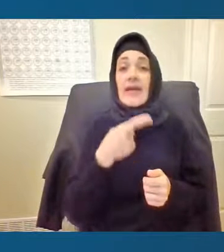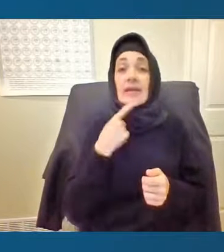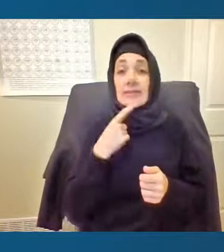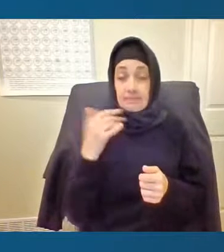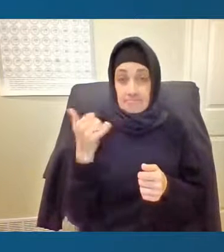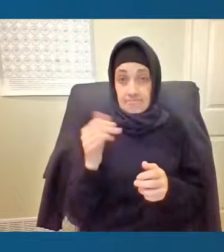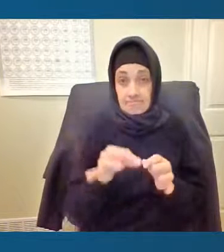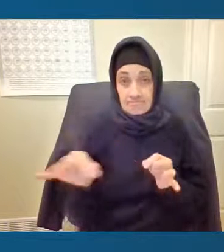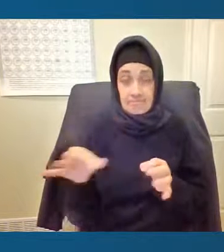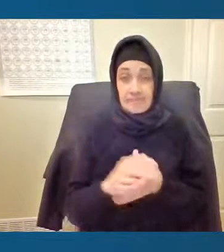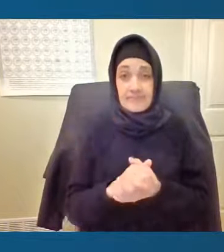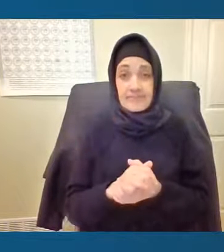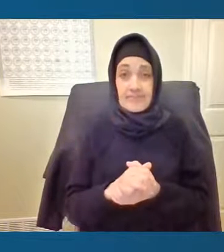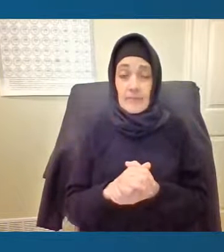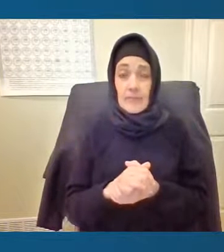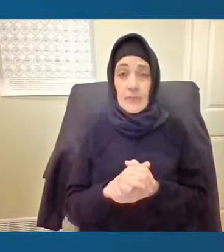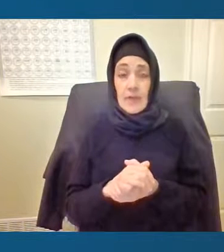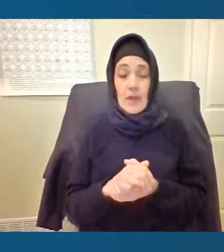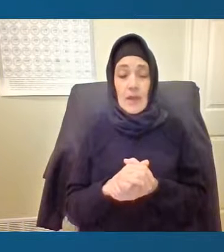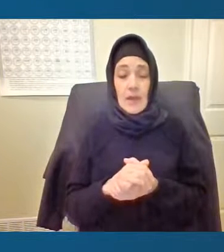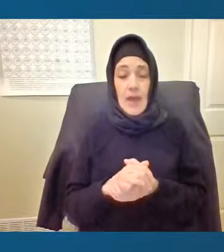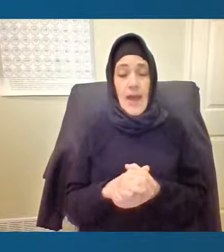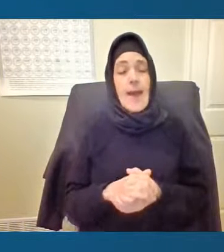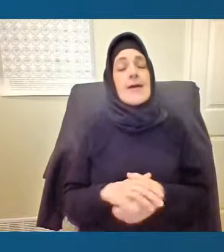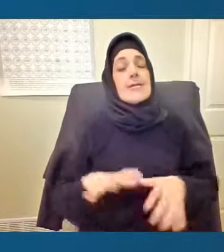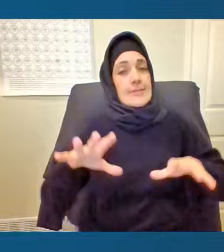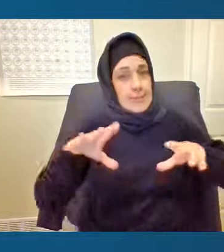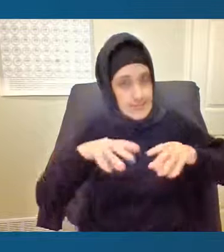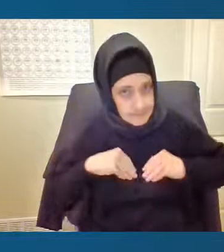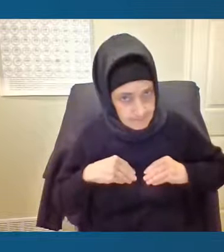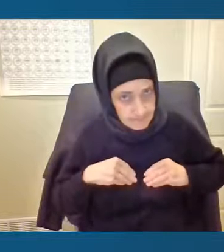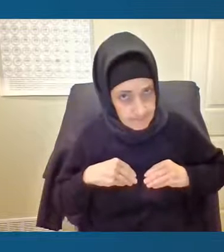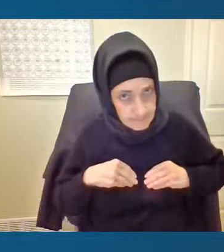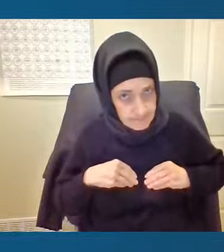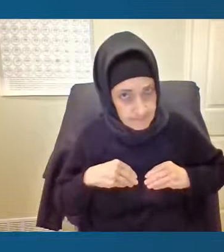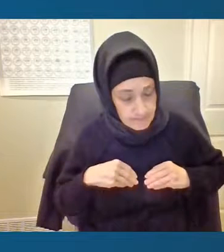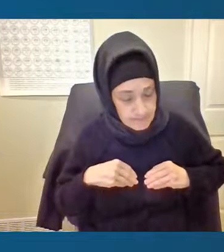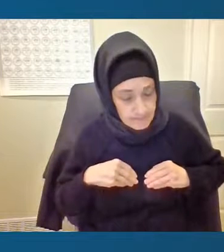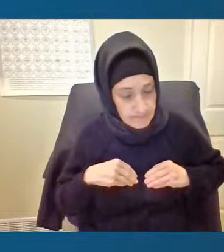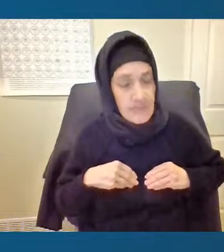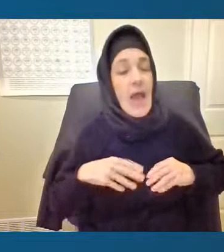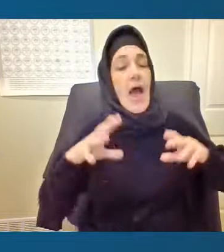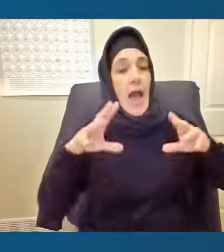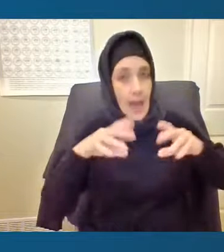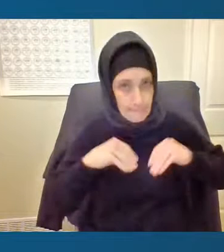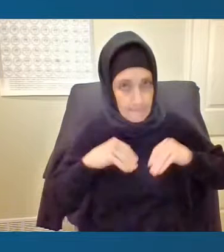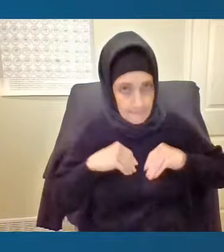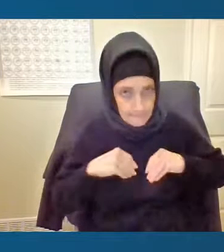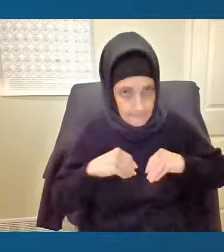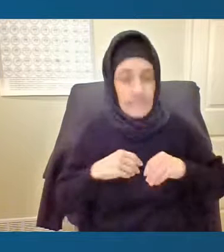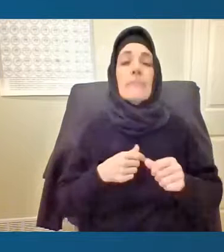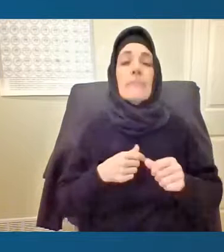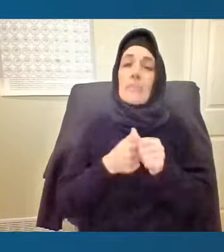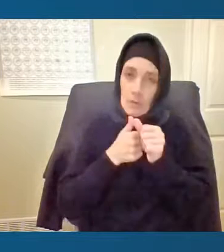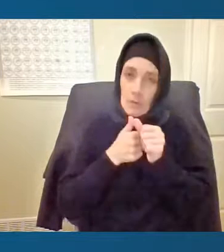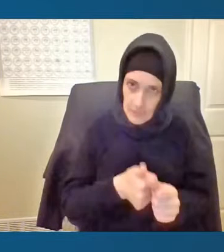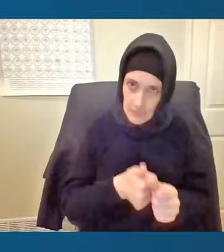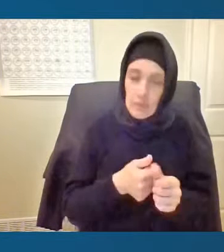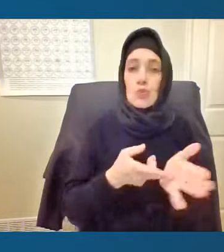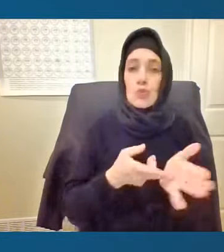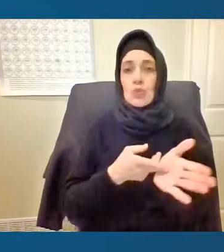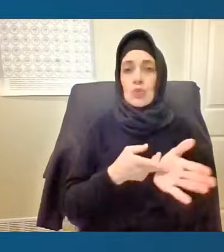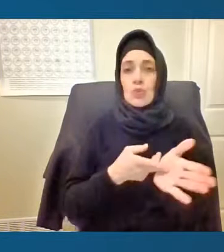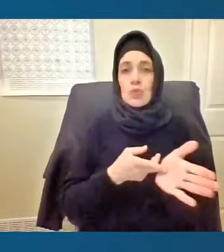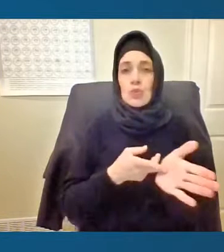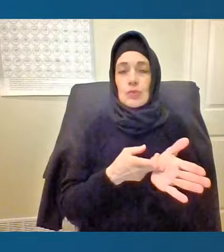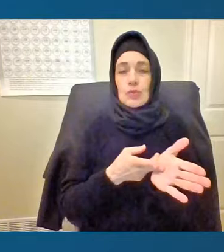لِلْحَقِّ. Submit yourself to the truth. Submit yourself to the truth. وَخْضَعْ